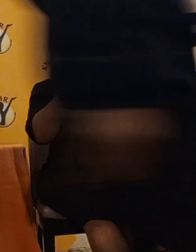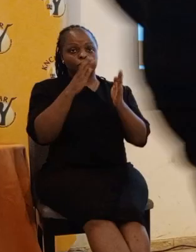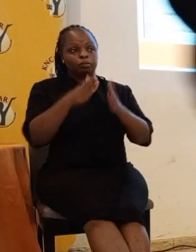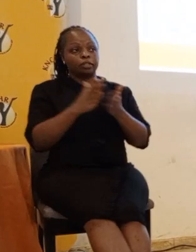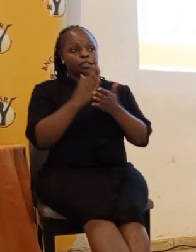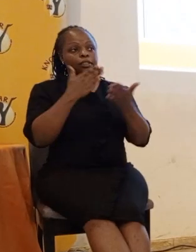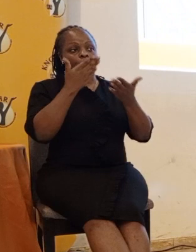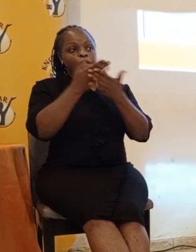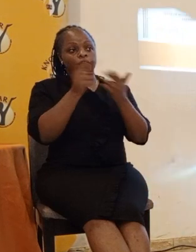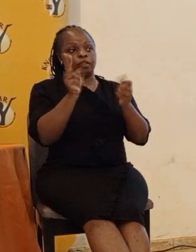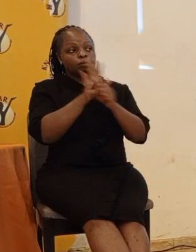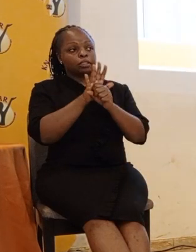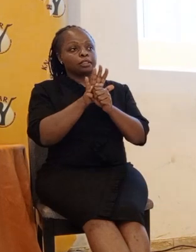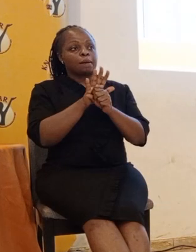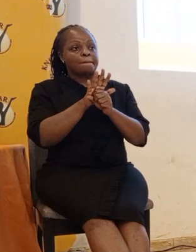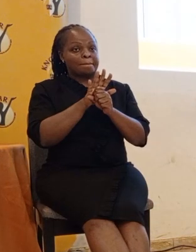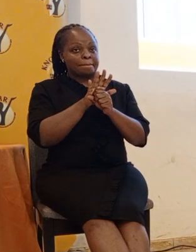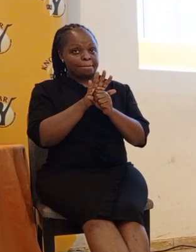Asanteni sana.